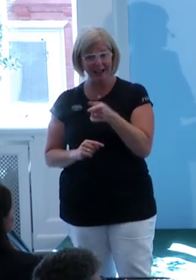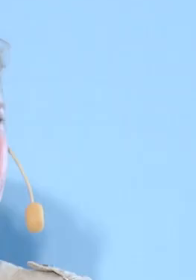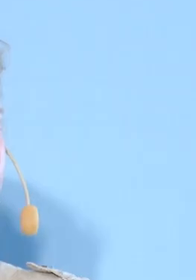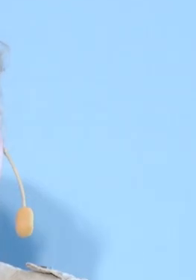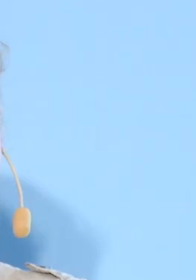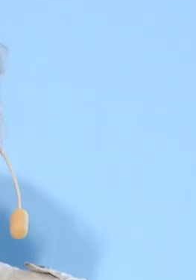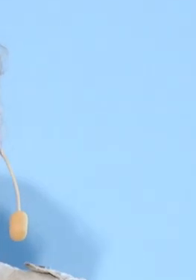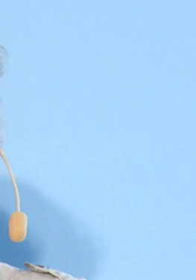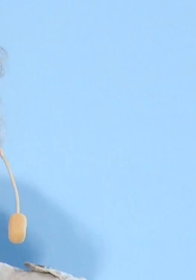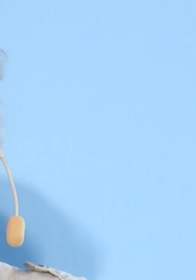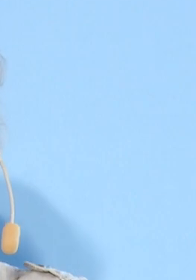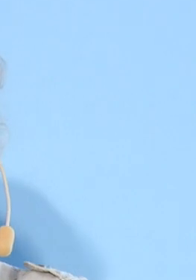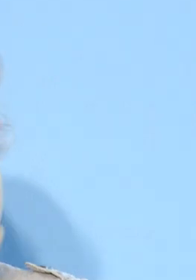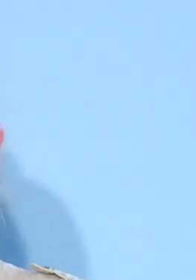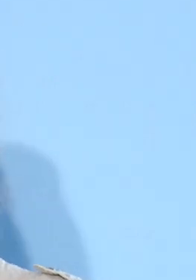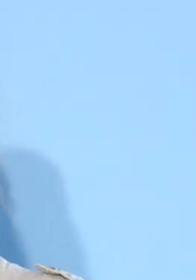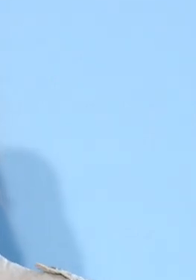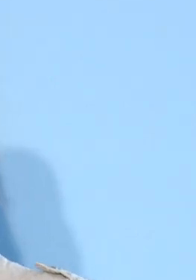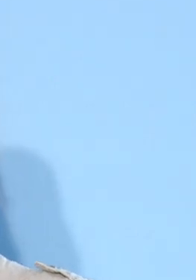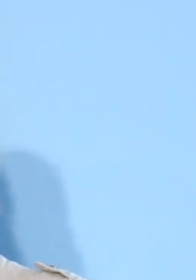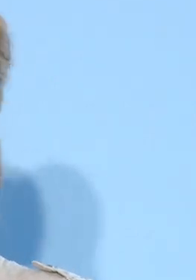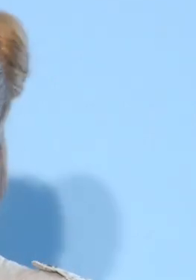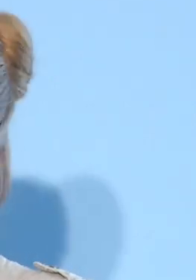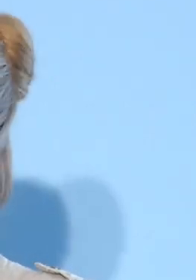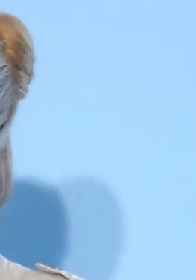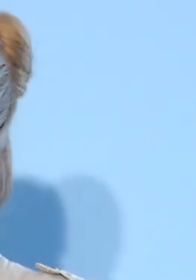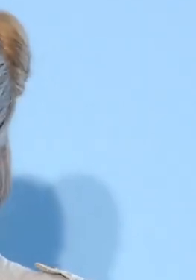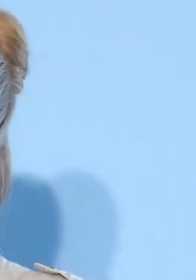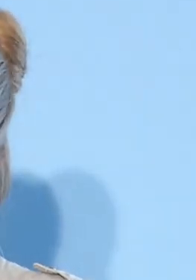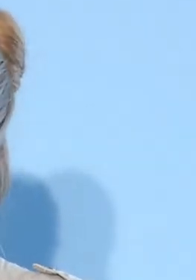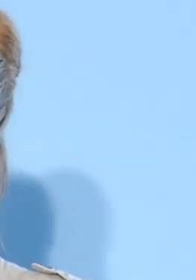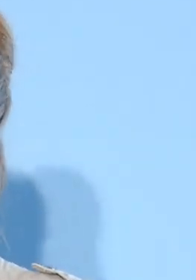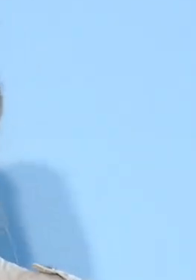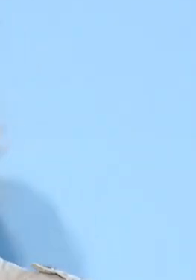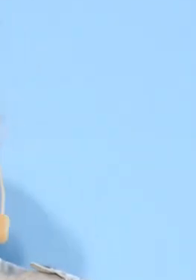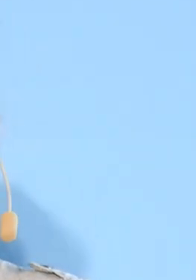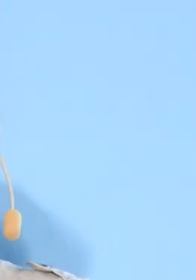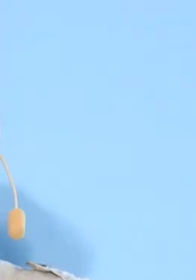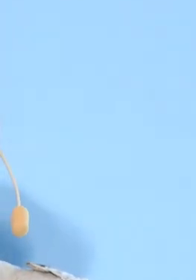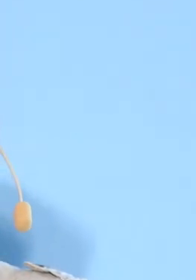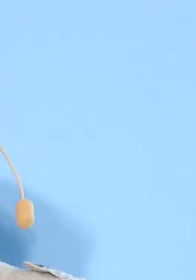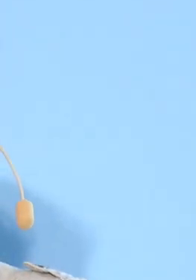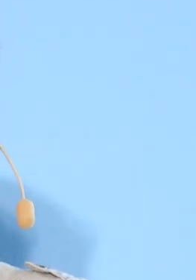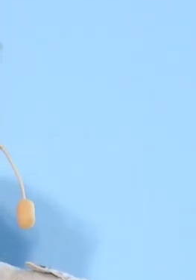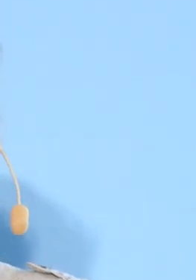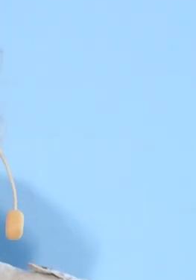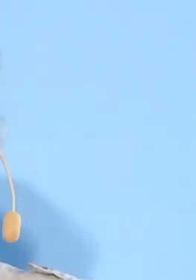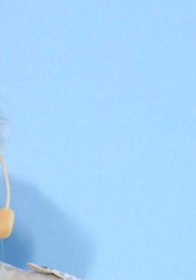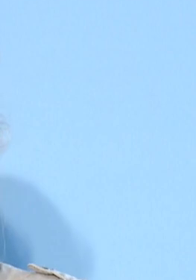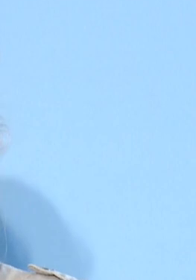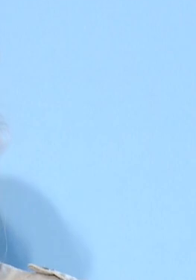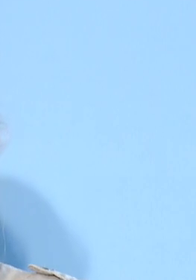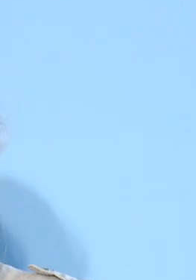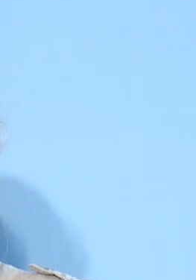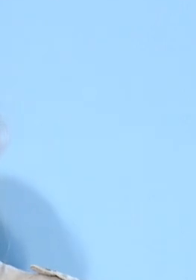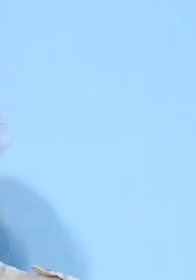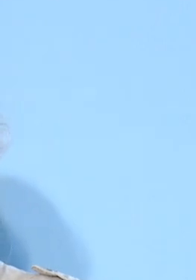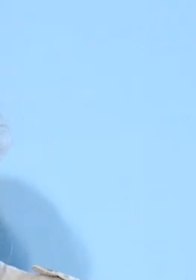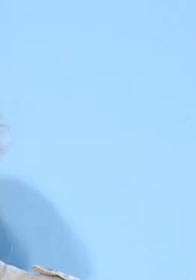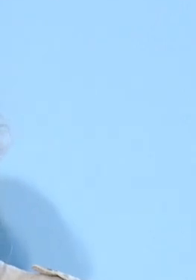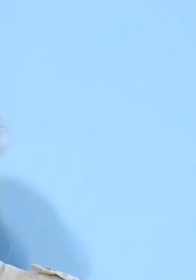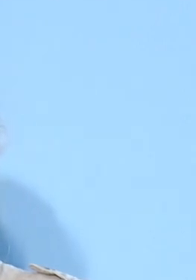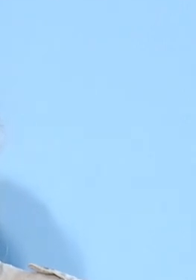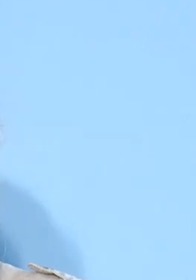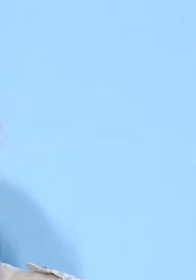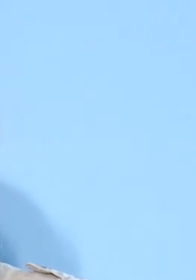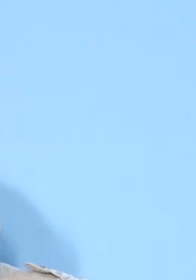som har strandat i Sverige, skulle jag vilja säga. Det är med cykel på kollektivtrafik. Och här jobbar man ju på andra sätt i andra länder. Och det tror